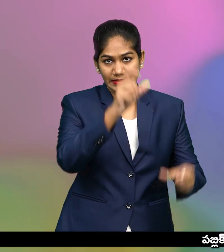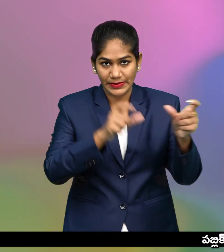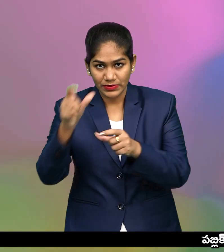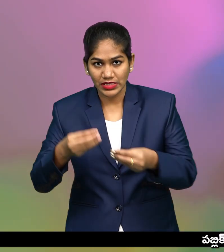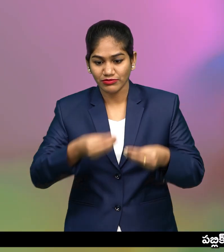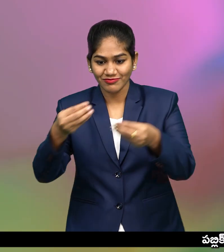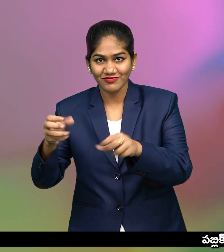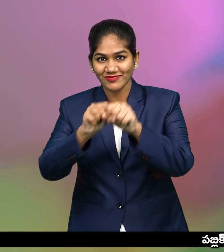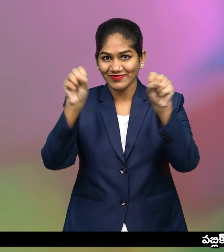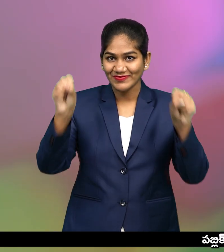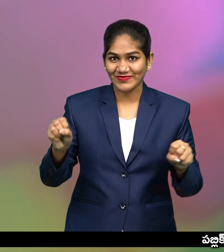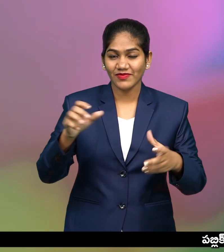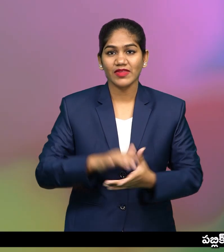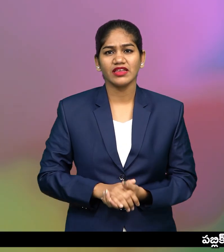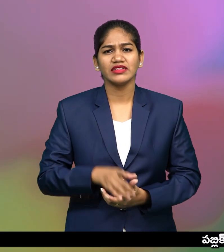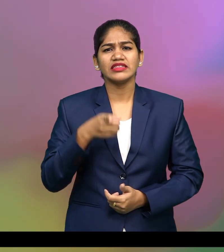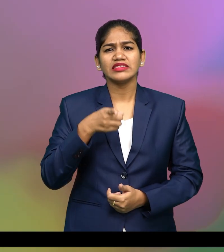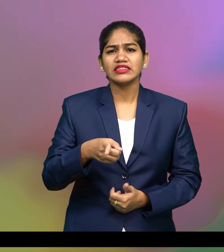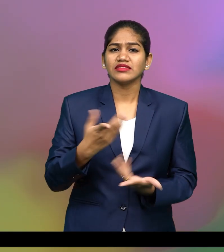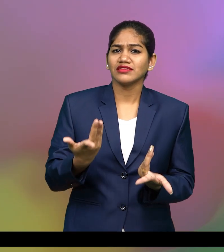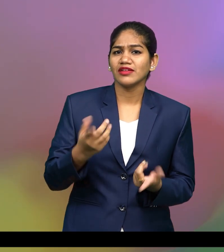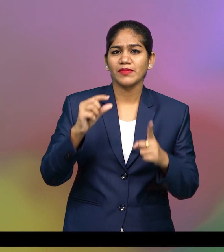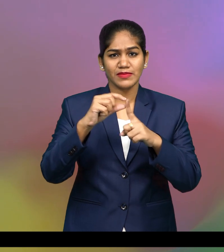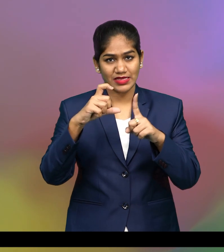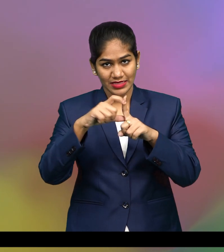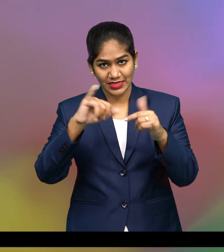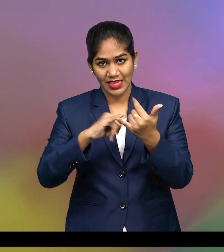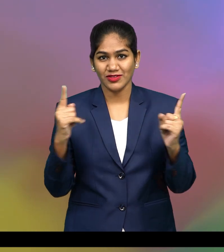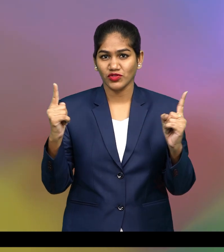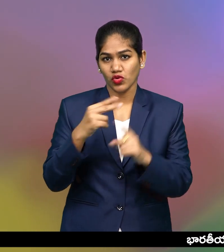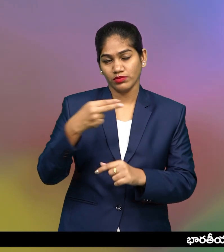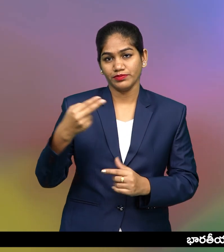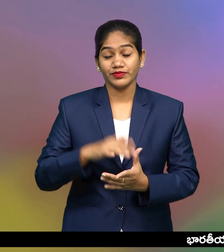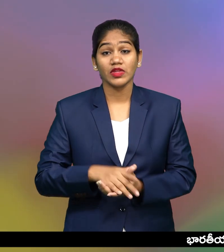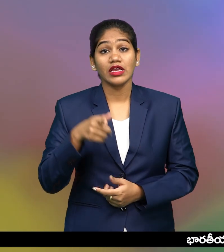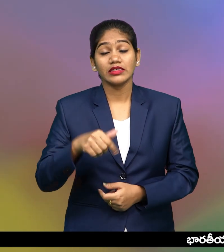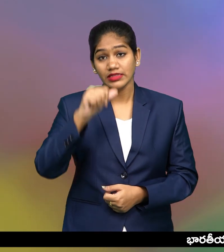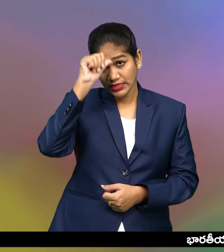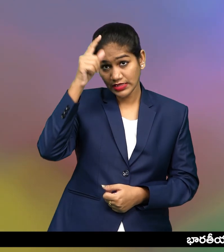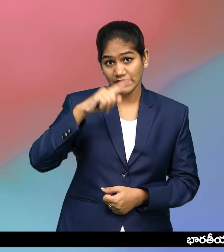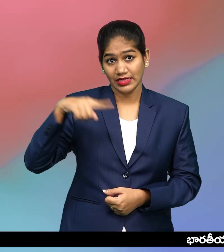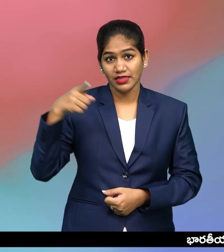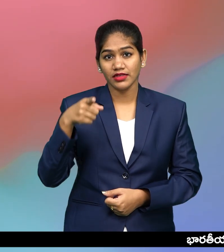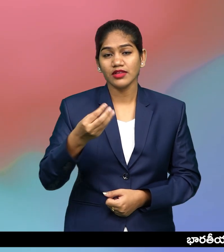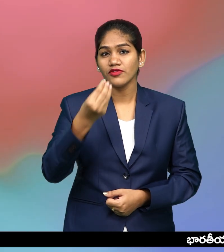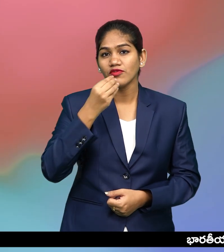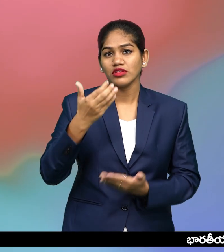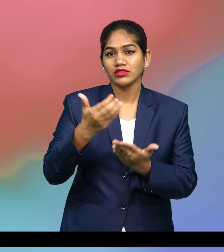పబ్లిక్ డిస్ట్రిబ్యూషన్ సిస్టమ్ పీడీఎస్ అనేది భారతీయ ఆహార భద్రతా వ్యవస్థ. ఇది